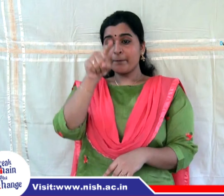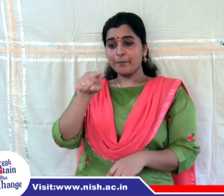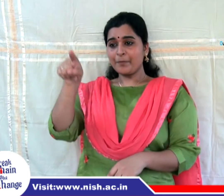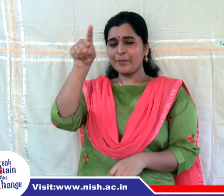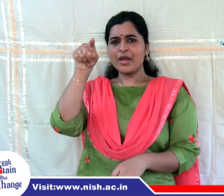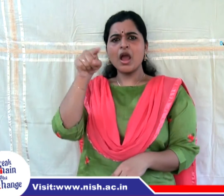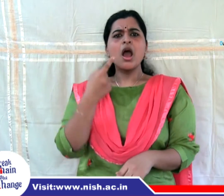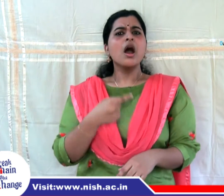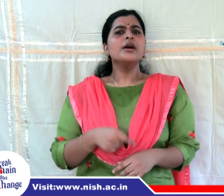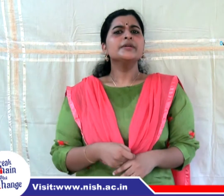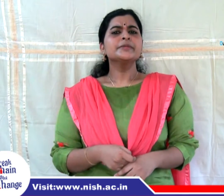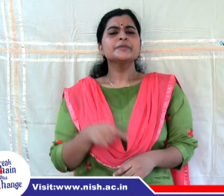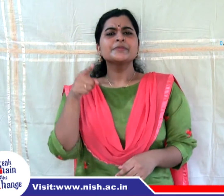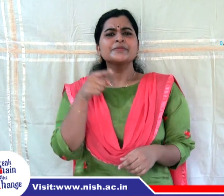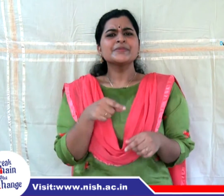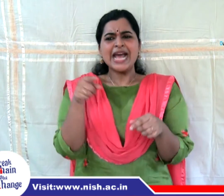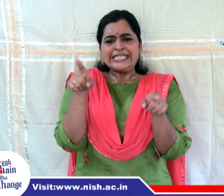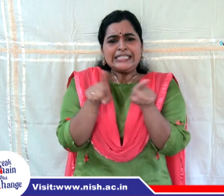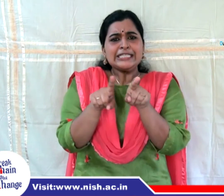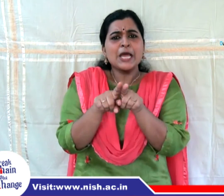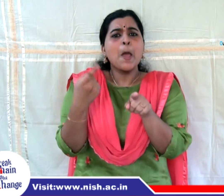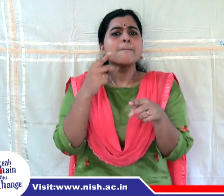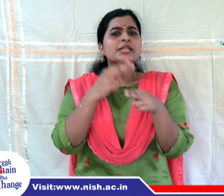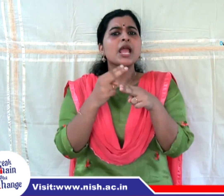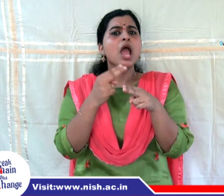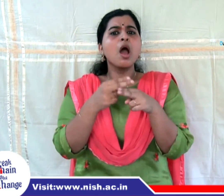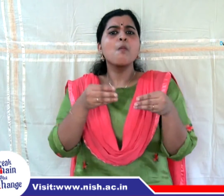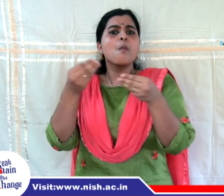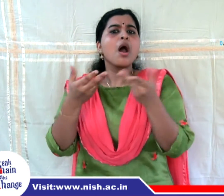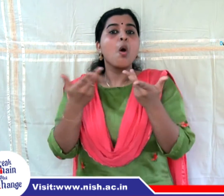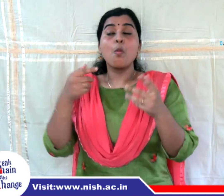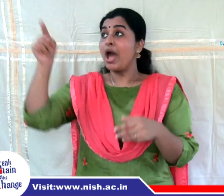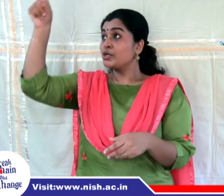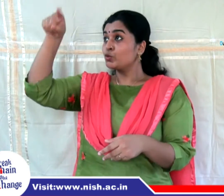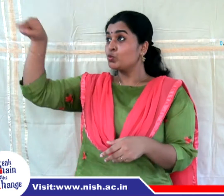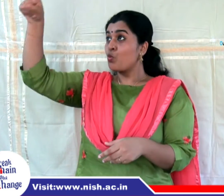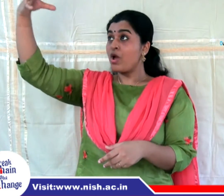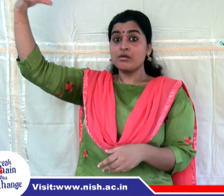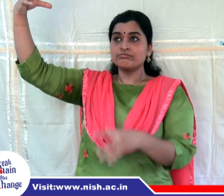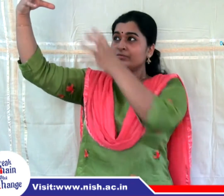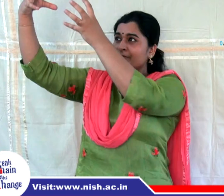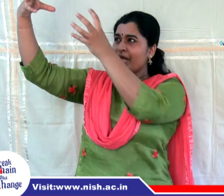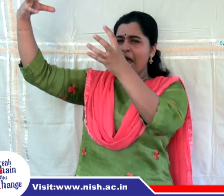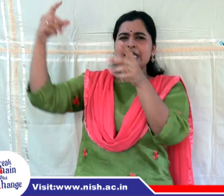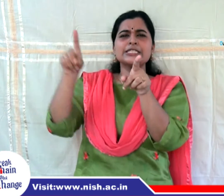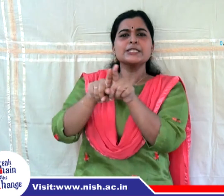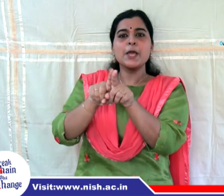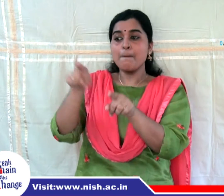ഗോളാകൃതിയിലുള്ള കൊറോണ വൈറസിന് ആ പേര് വന്നത് അതിൻ്റെ സ്ഥലത്തിൽ നിന്നും സൂര്യരശ്മികൾ പോലെ തോന്നിപ്പിക്കുന്ന തരത്തിൽ സ്ഥിതി